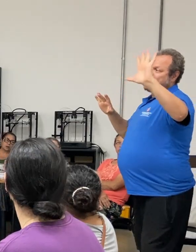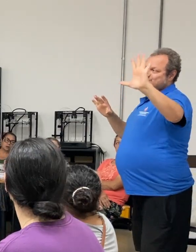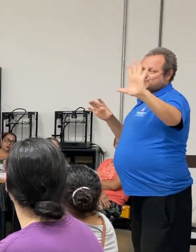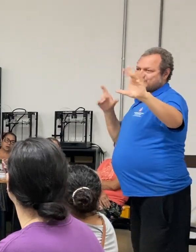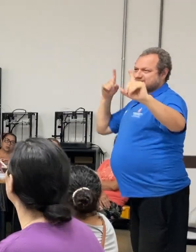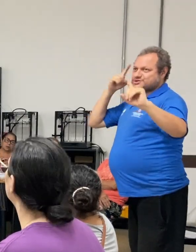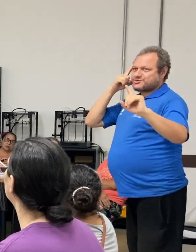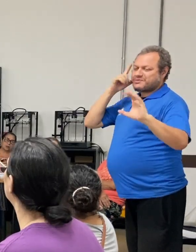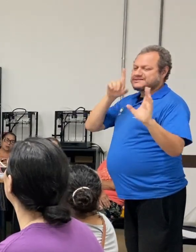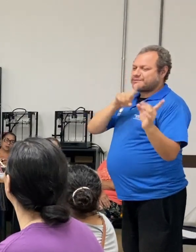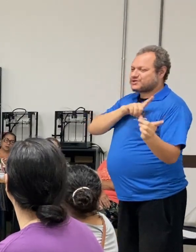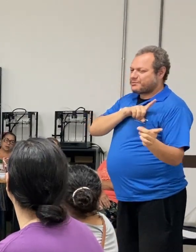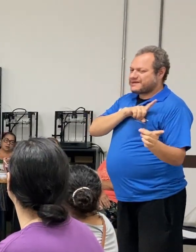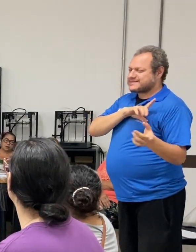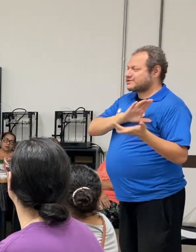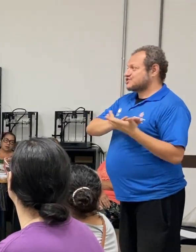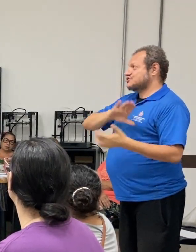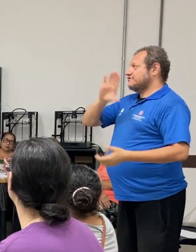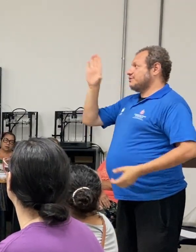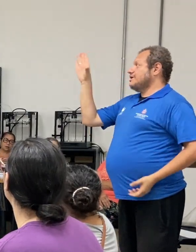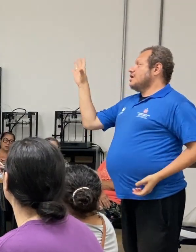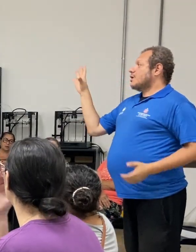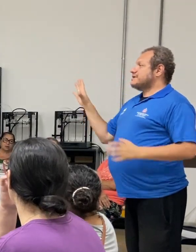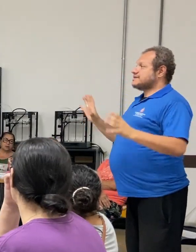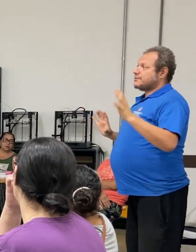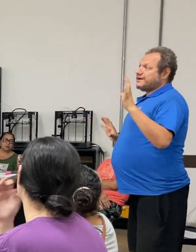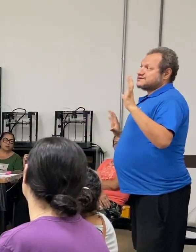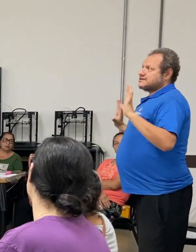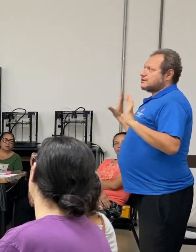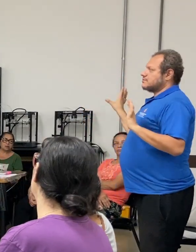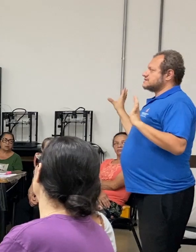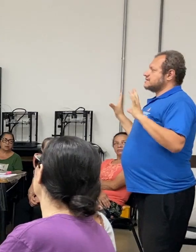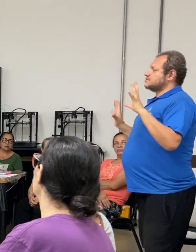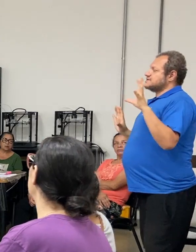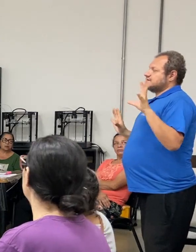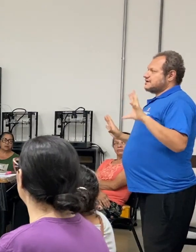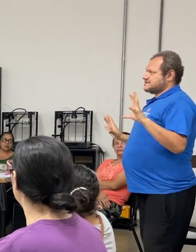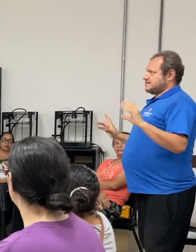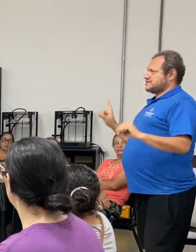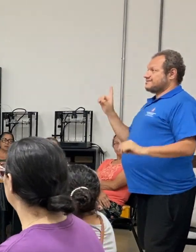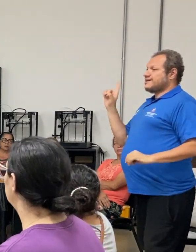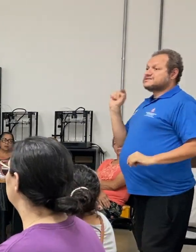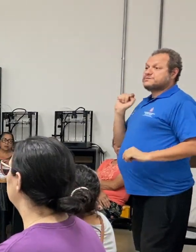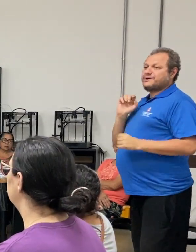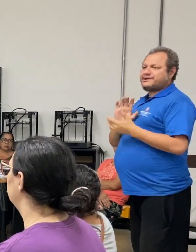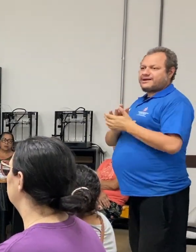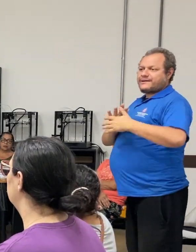igreja tinha esse tipo de pensamento no passado que a gente viu, começaram a aparecer algumas questões interessantes. Na Espanha,